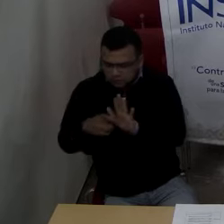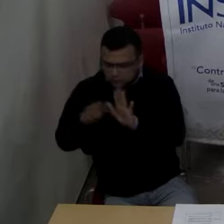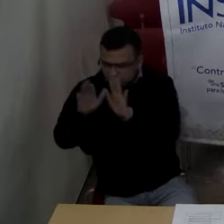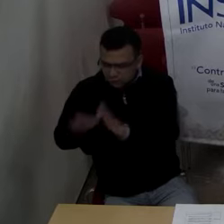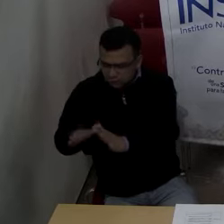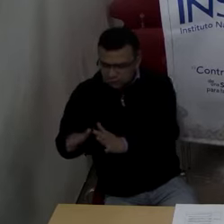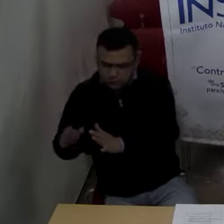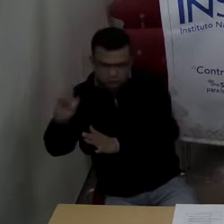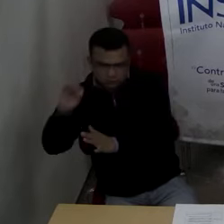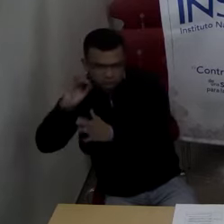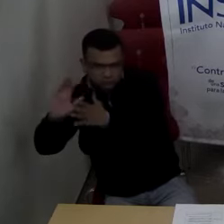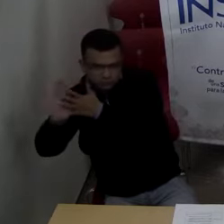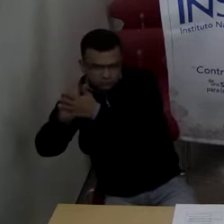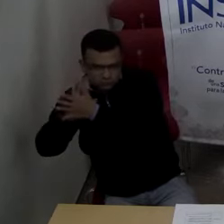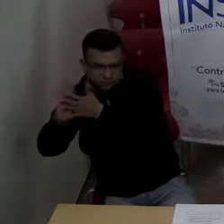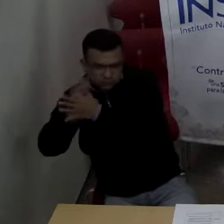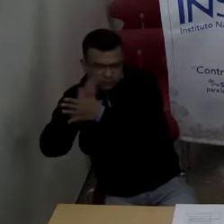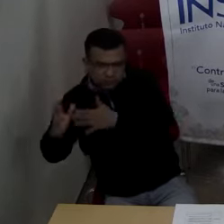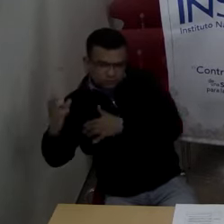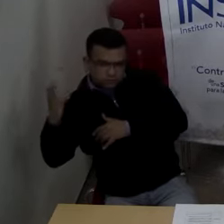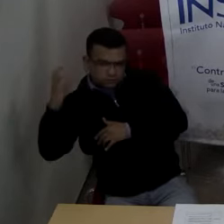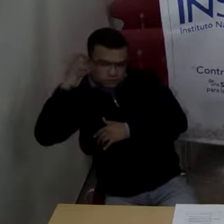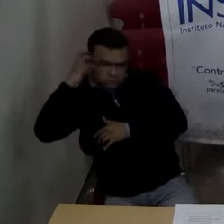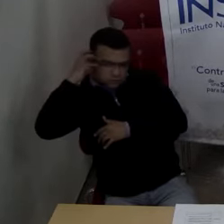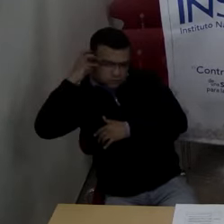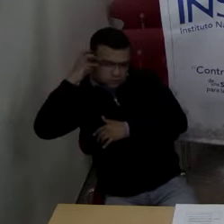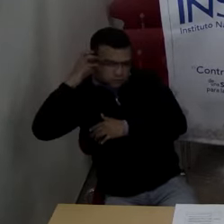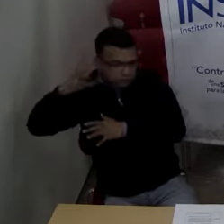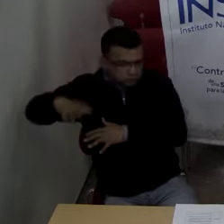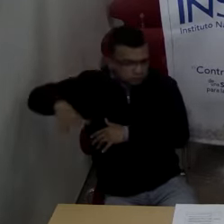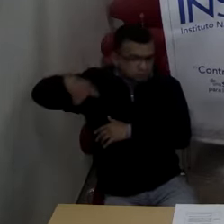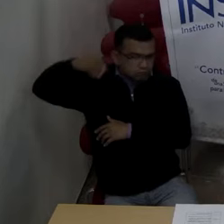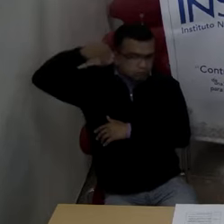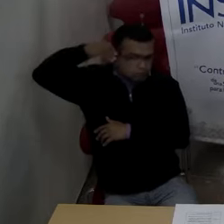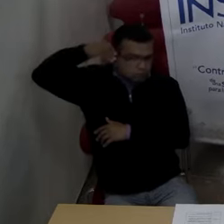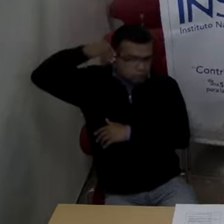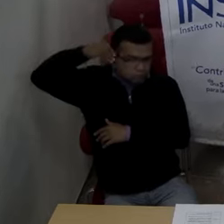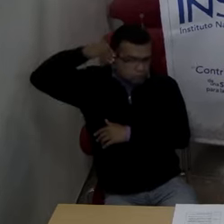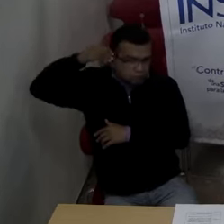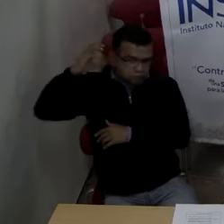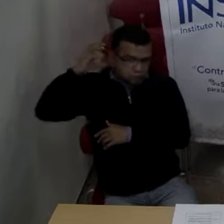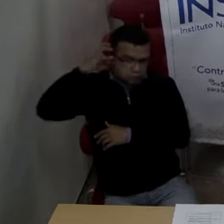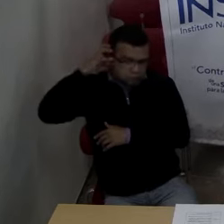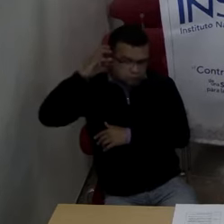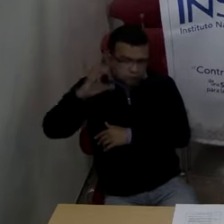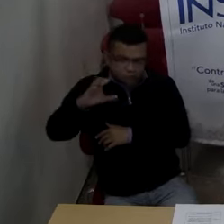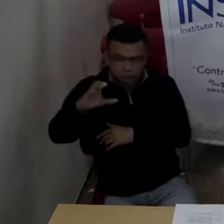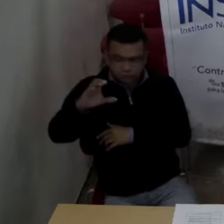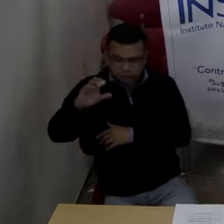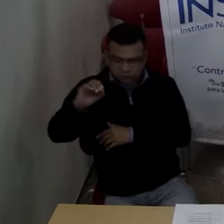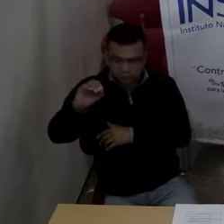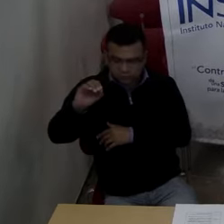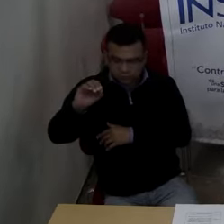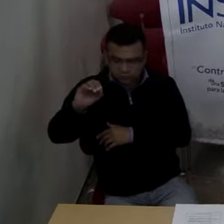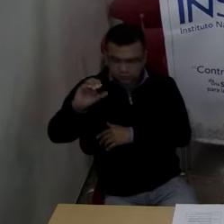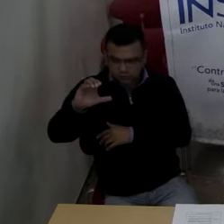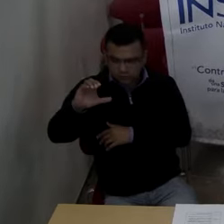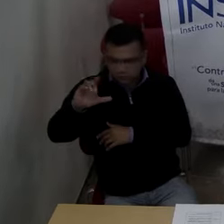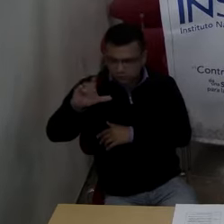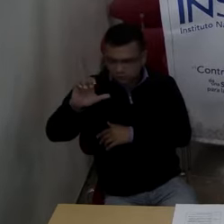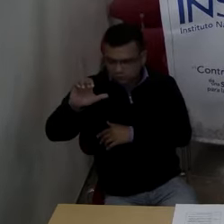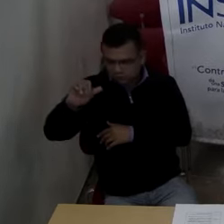la recepción en el órgano sensorial de la audición, que es la cóclea, ubicada en el oído interno,